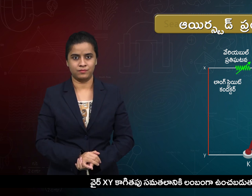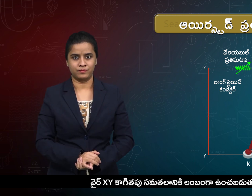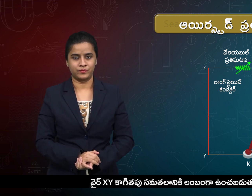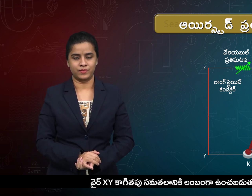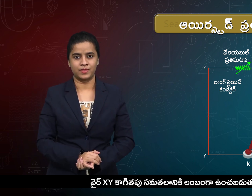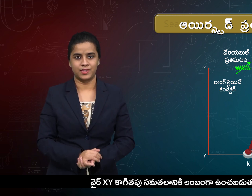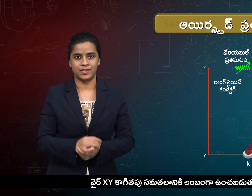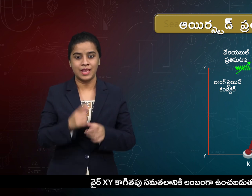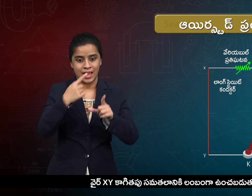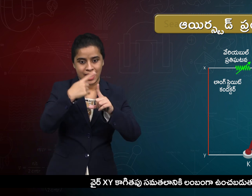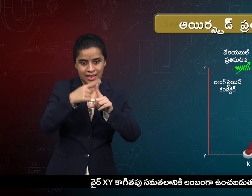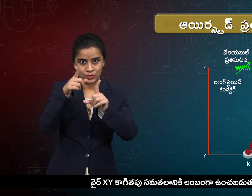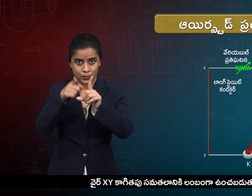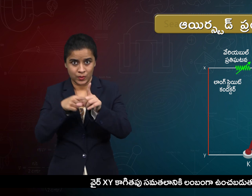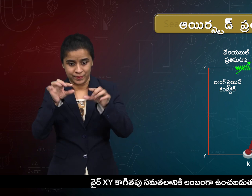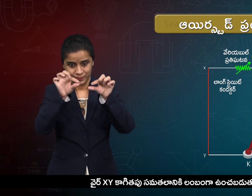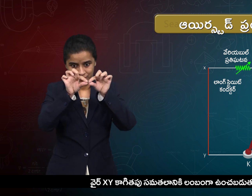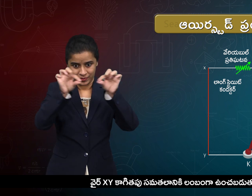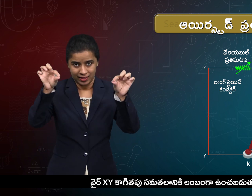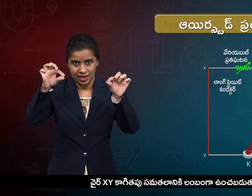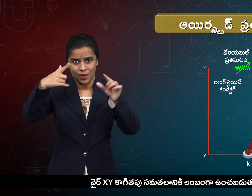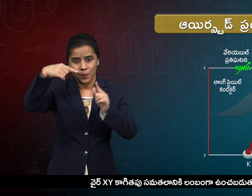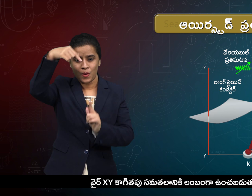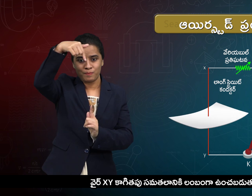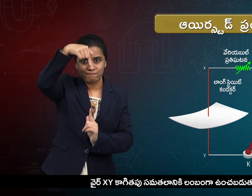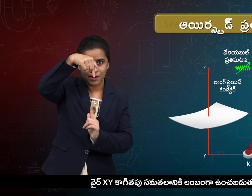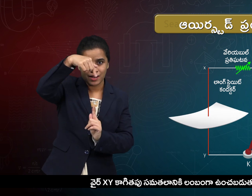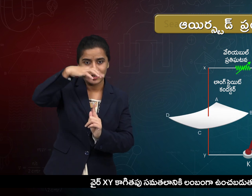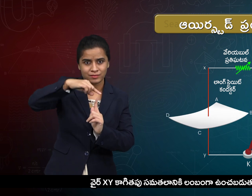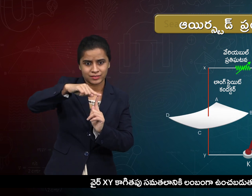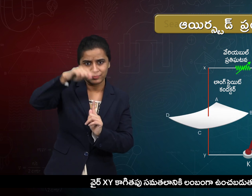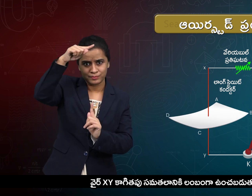వైర్ XY కాగితపు సమతలానికి లంబంగా ఉంచబడుతుంది.